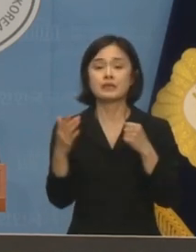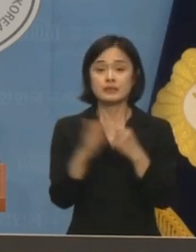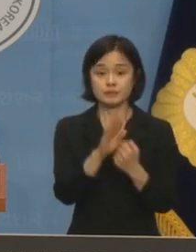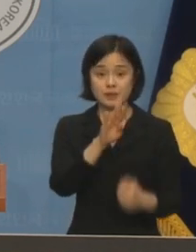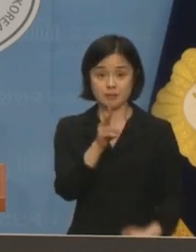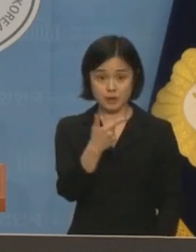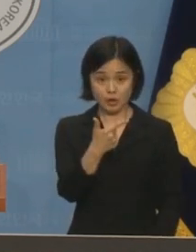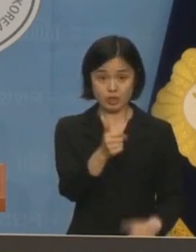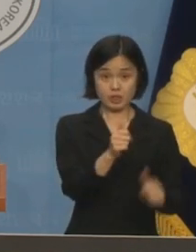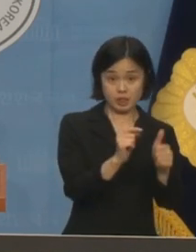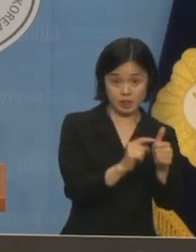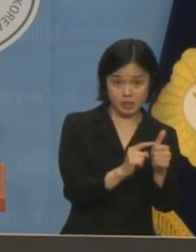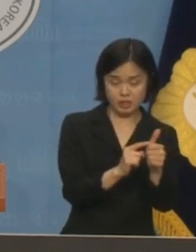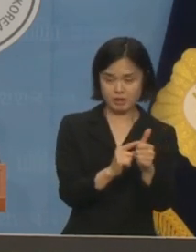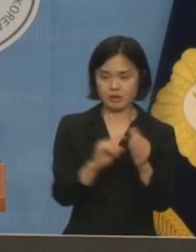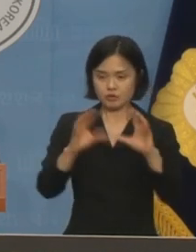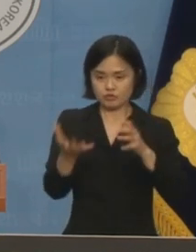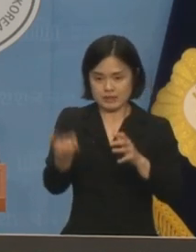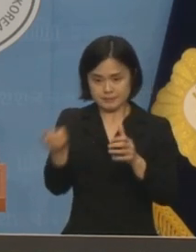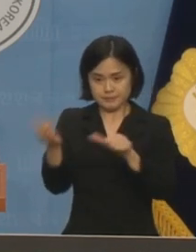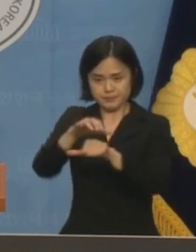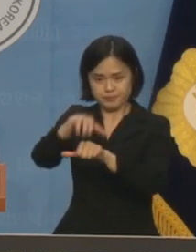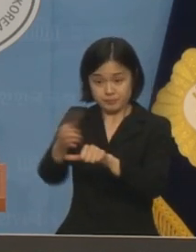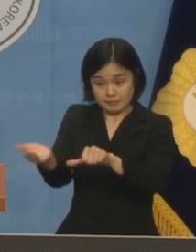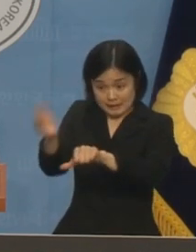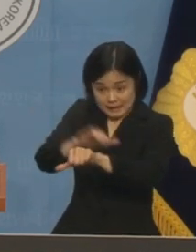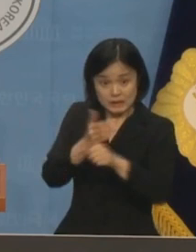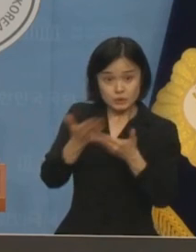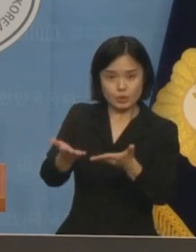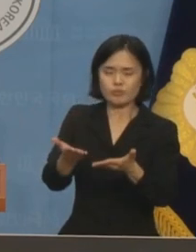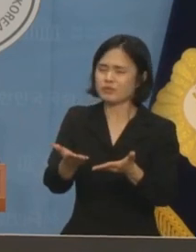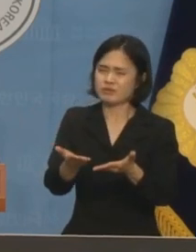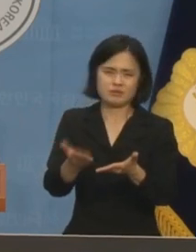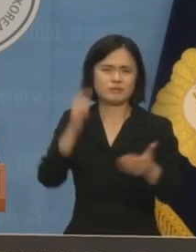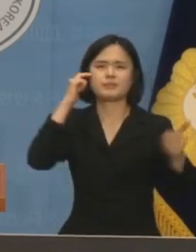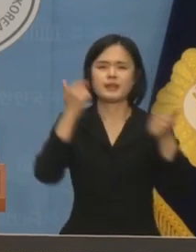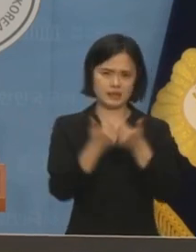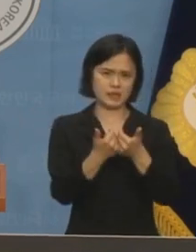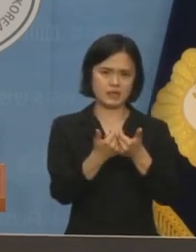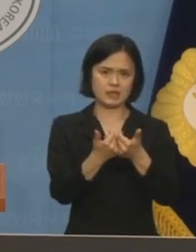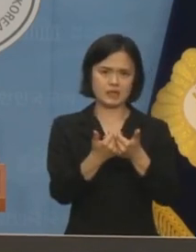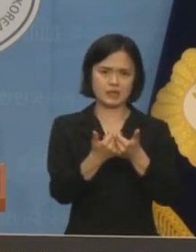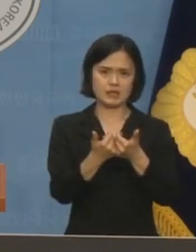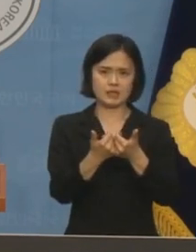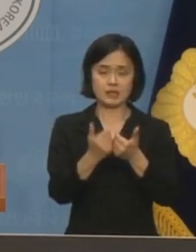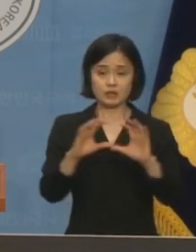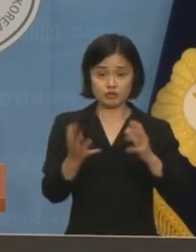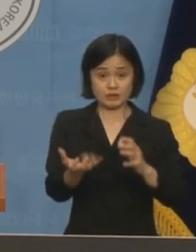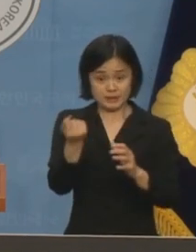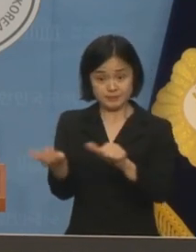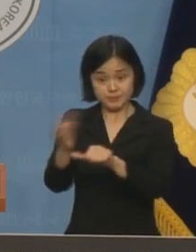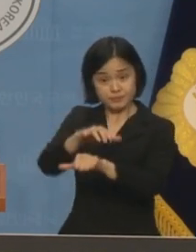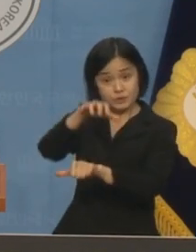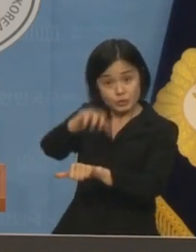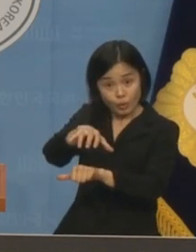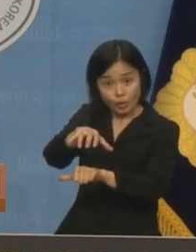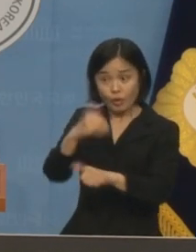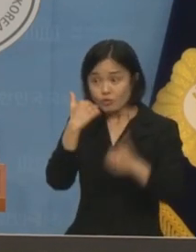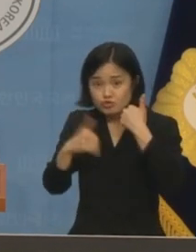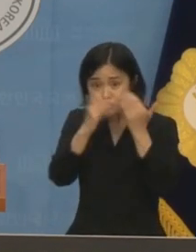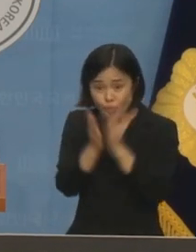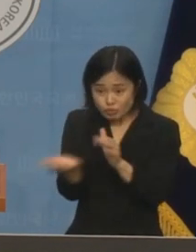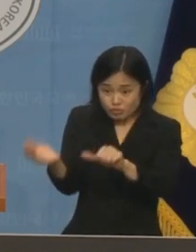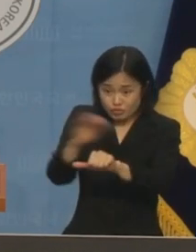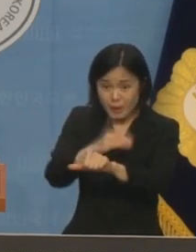안 된다는 것입니다. 거듭 말씀드리지만 국립현충원은 아무나 들어갈 수도 없지만